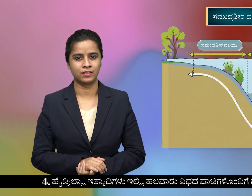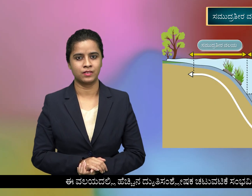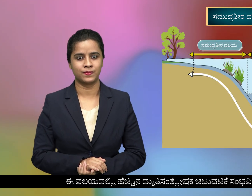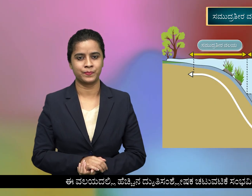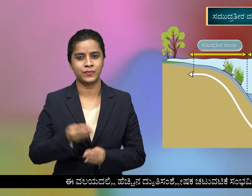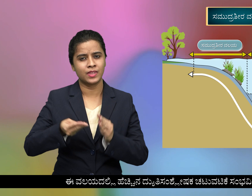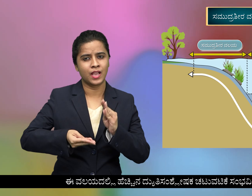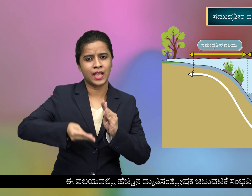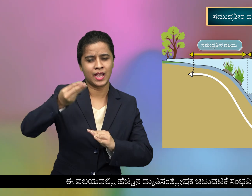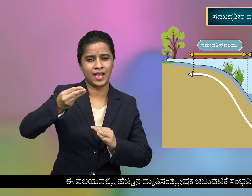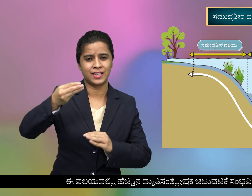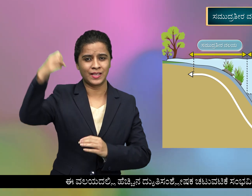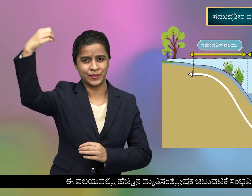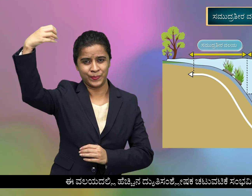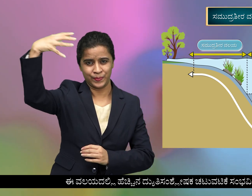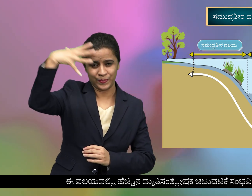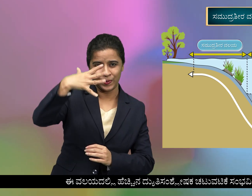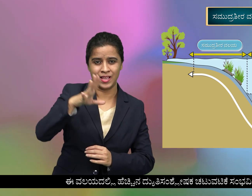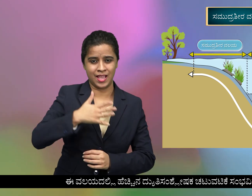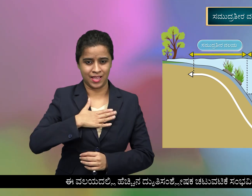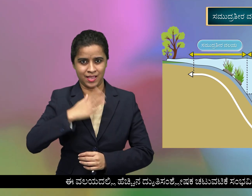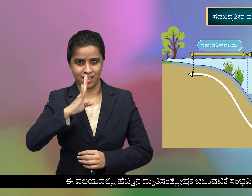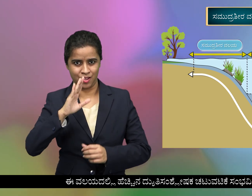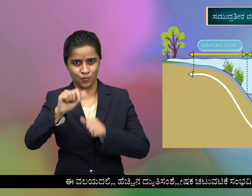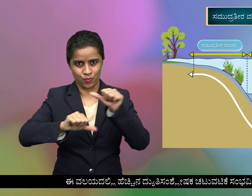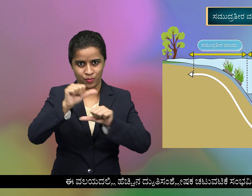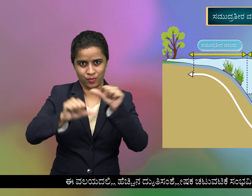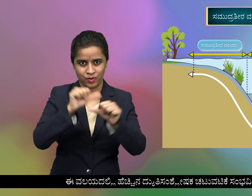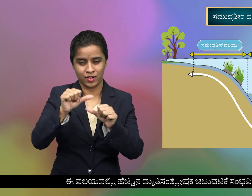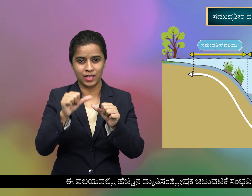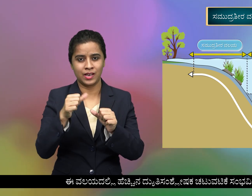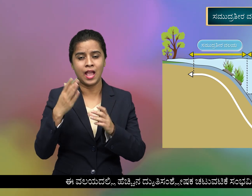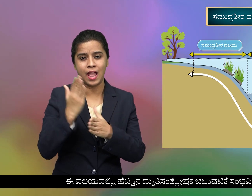ಈ ವಲಯದಲ್ಲಿ ಹೆಚ್ಚಿನ ದ್ಯುತಿ ಸಂಶ್ಲೇಷಕ ಚಟುವಟಿಕೆ ಸಂಭವಿಸುತ್ತದೆ.